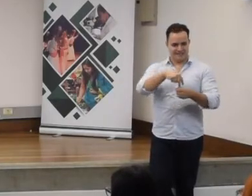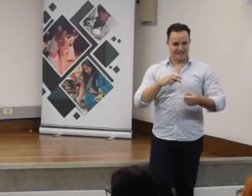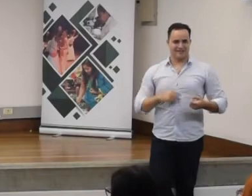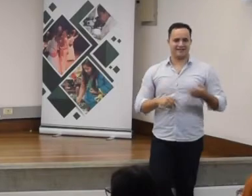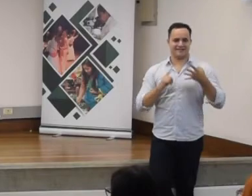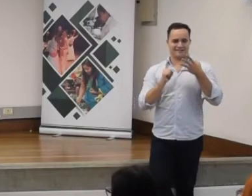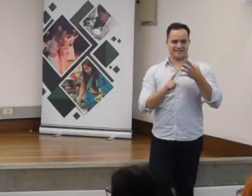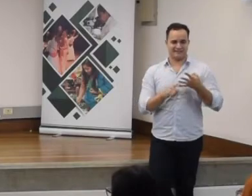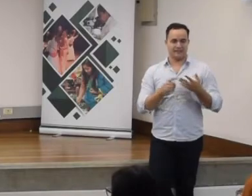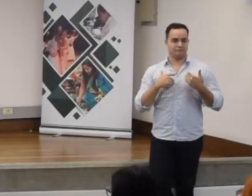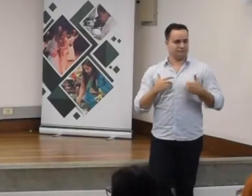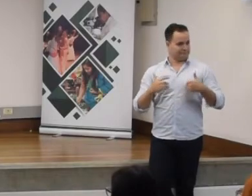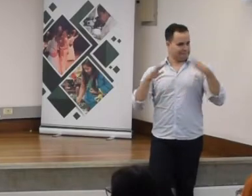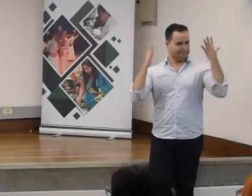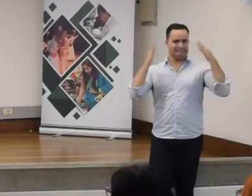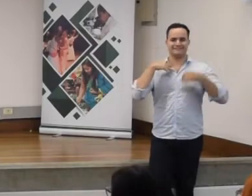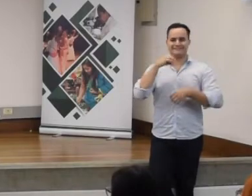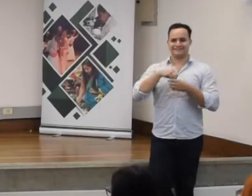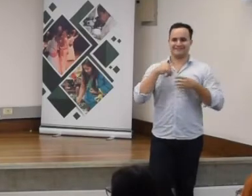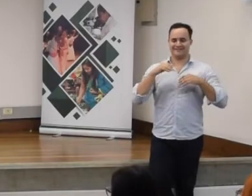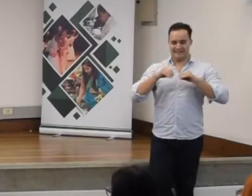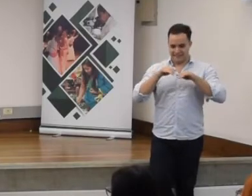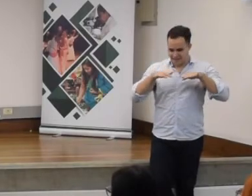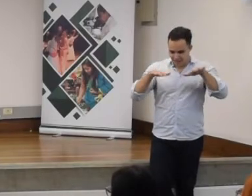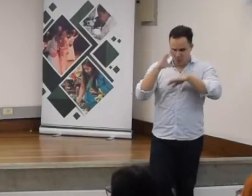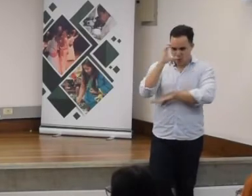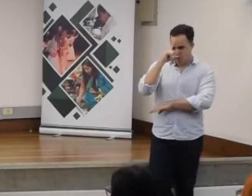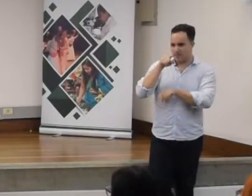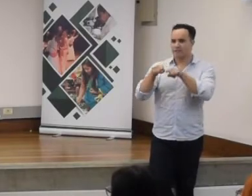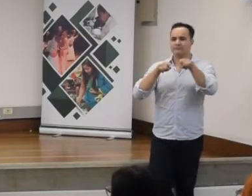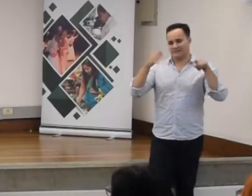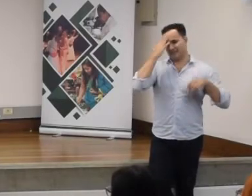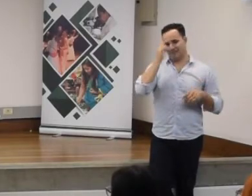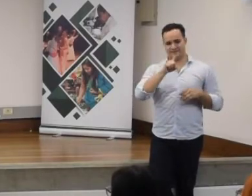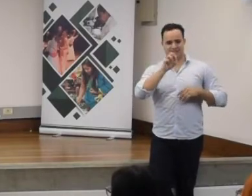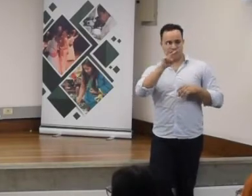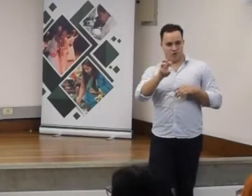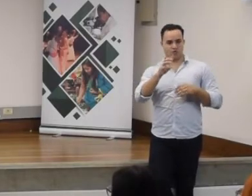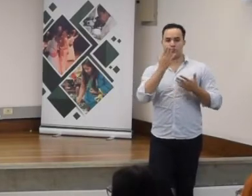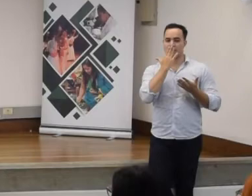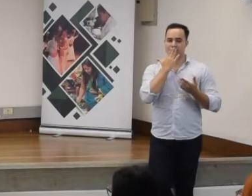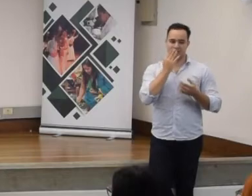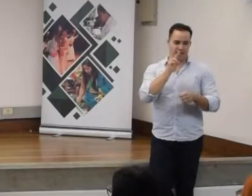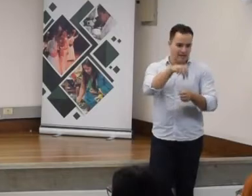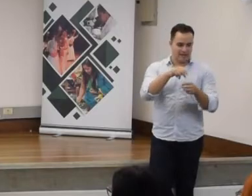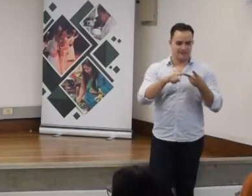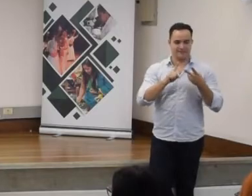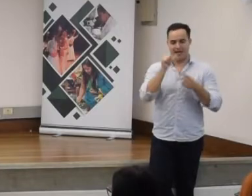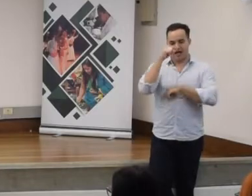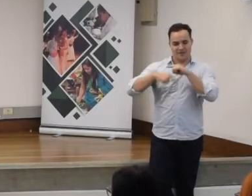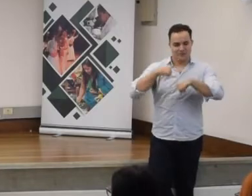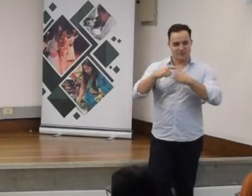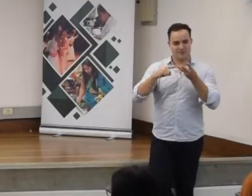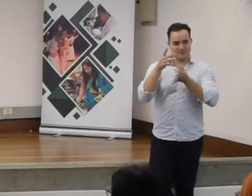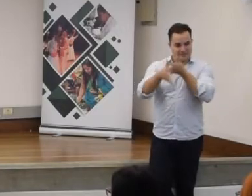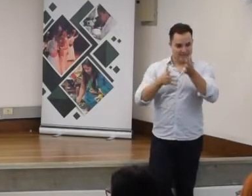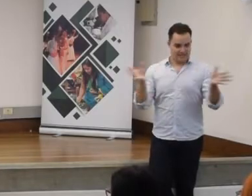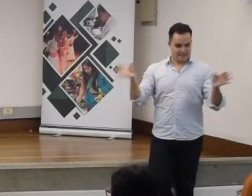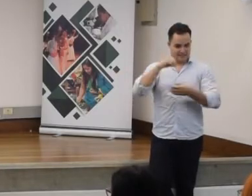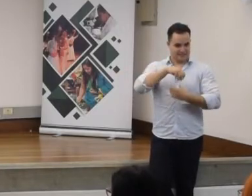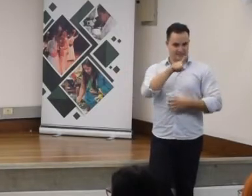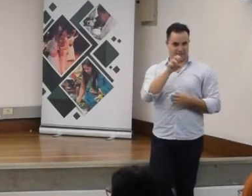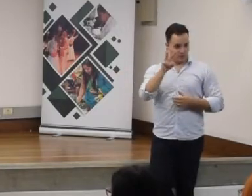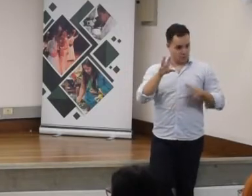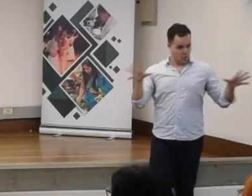diversidad de lenguas que habitan el territorio colombiano. Sabemos que son 68 lenguas entre indígenas, afro, raizal y de señas.